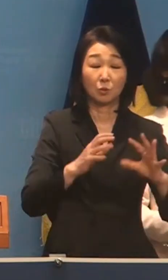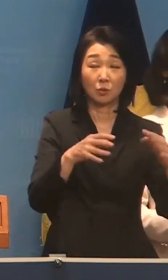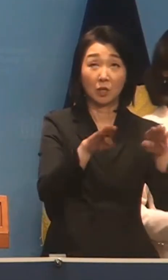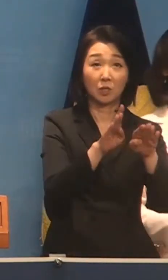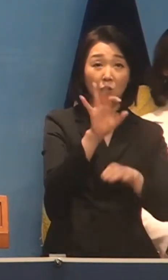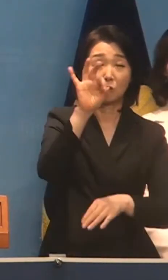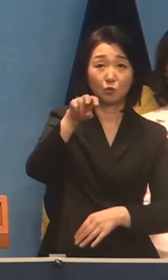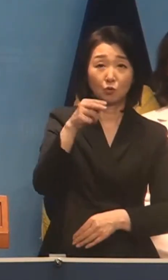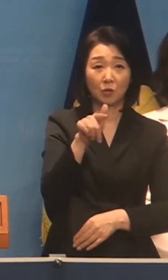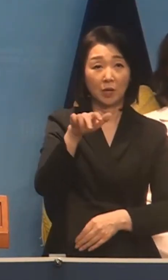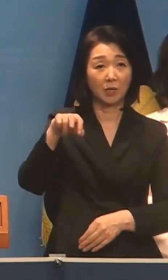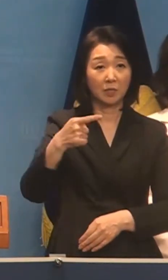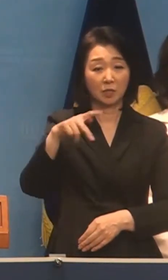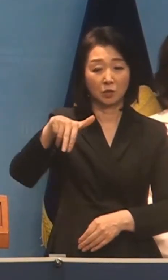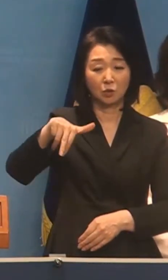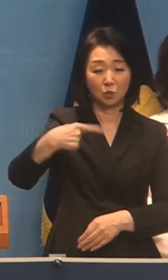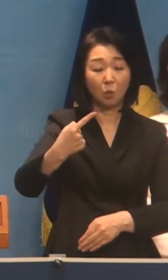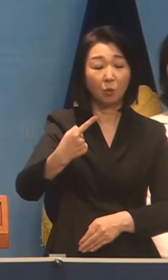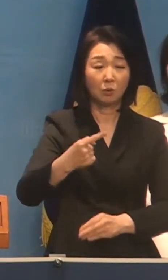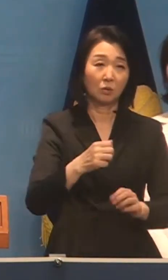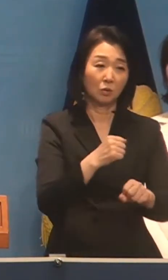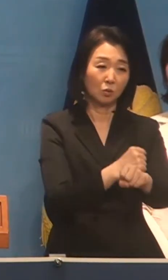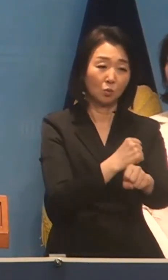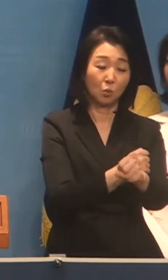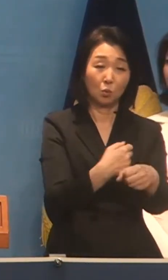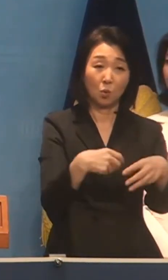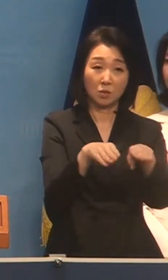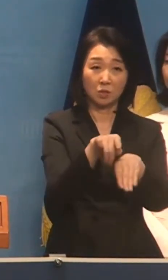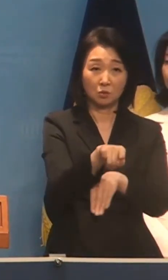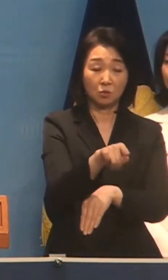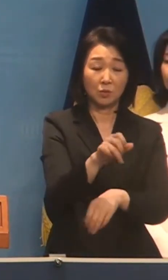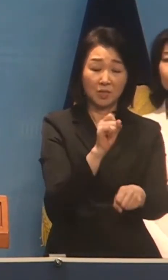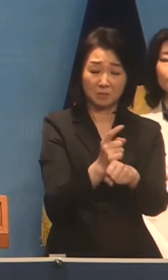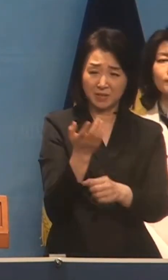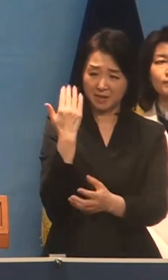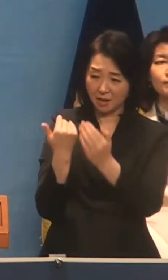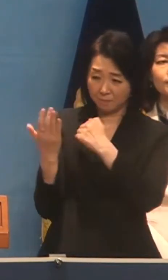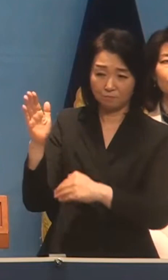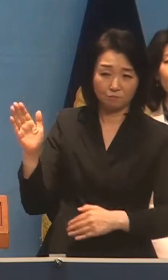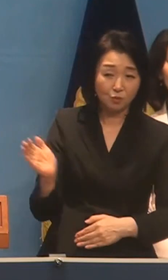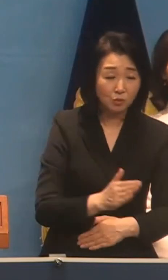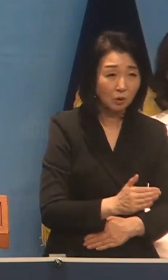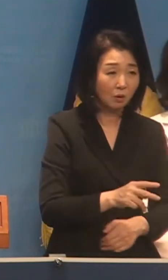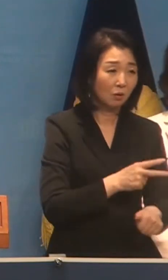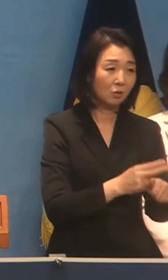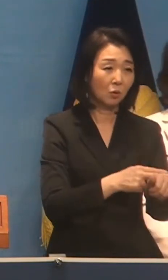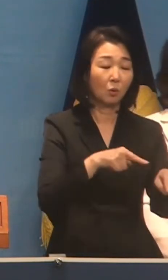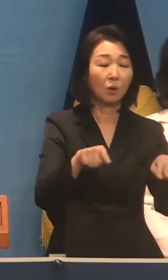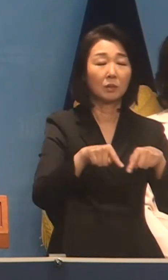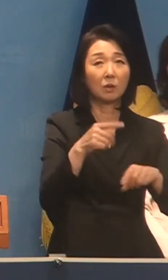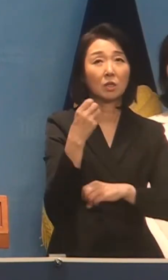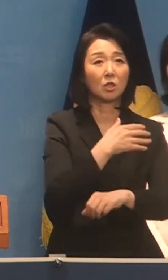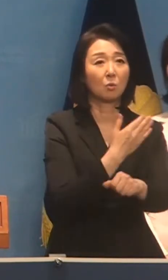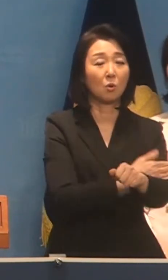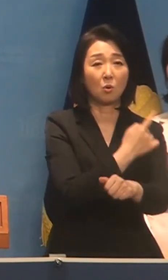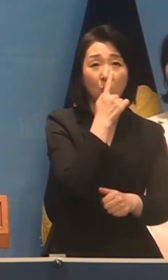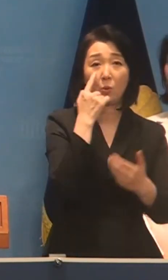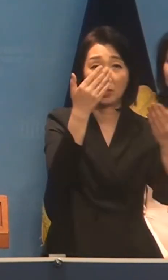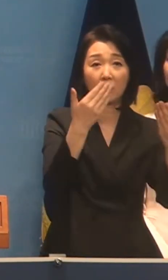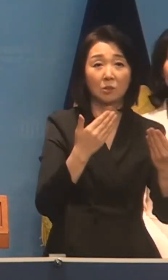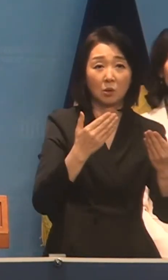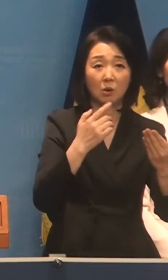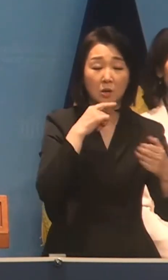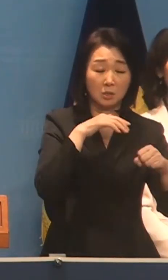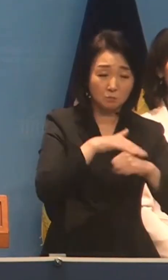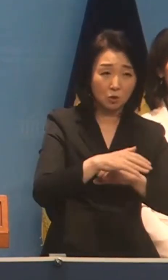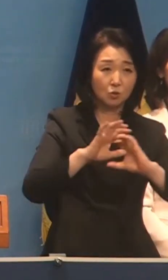국제기구의 유네스코와 국제노동기구 역시 이미 오래전에 교원정치기본권 보장은